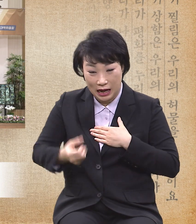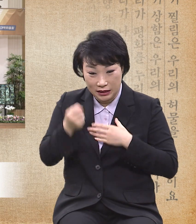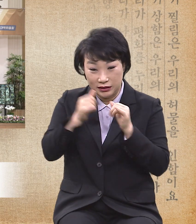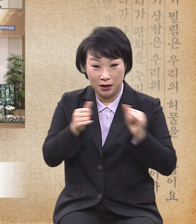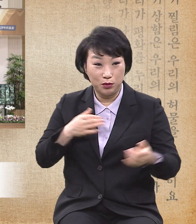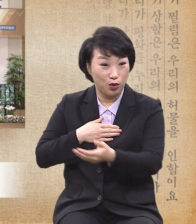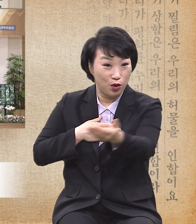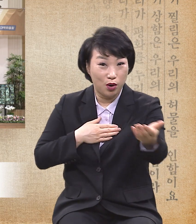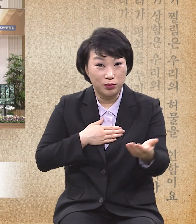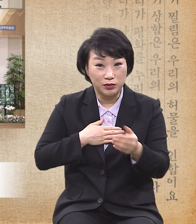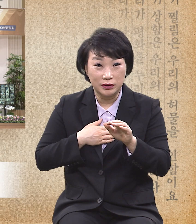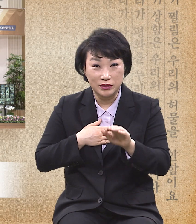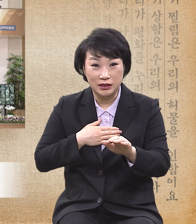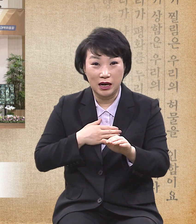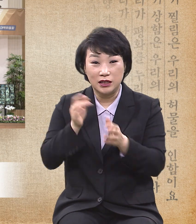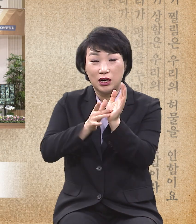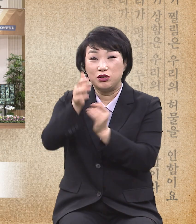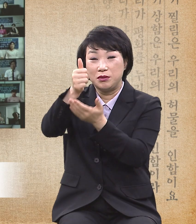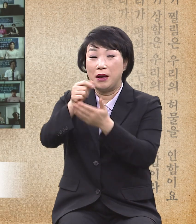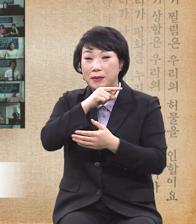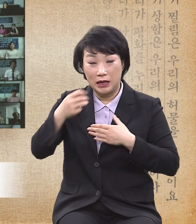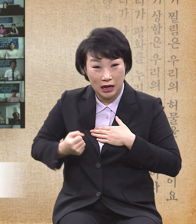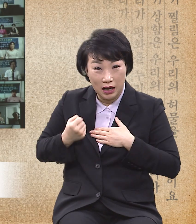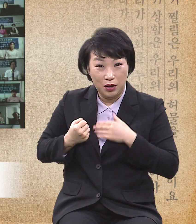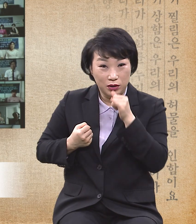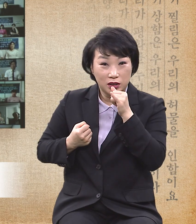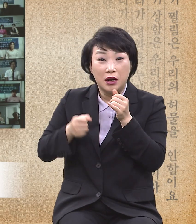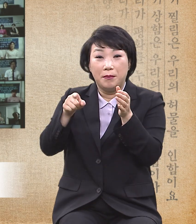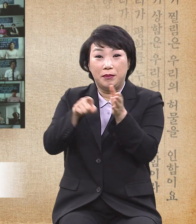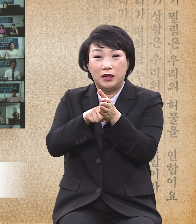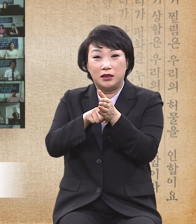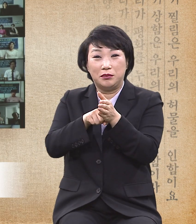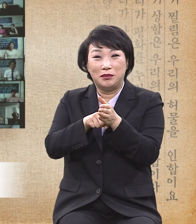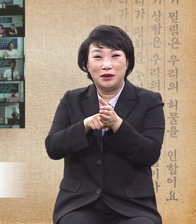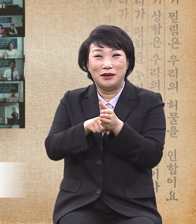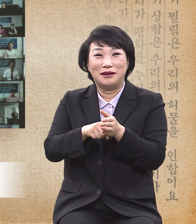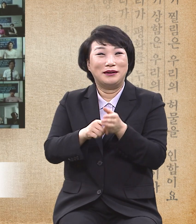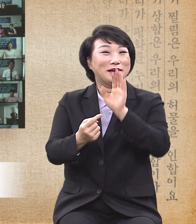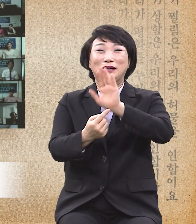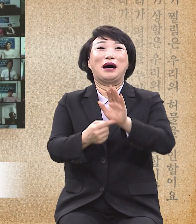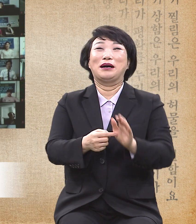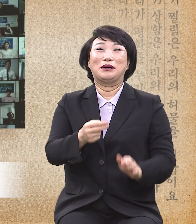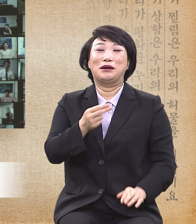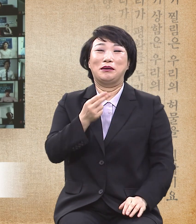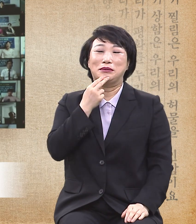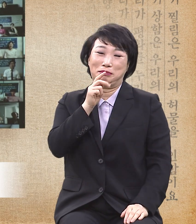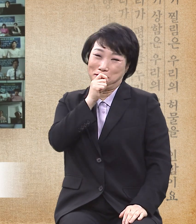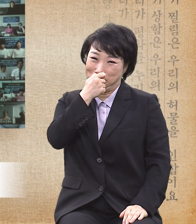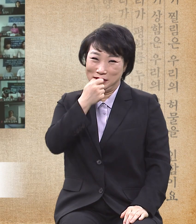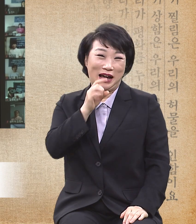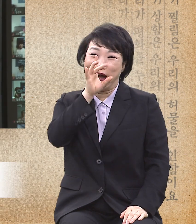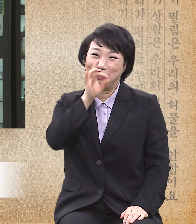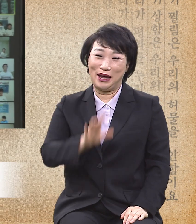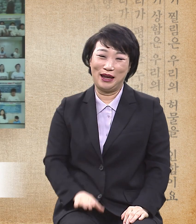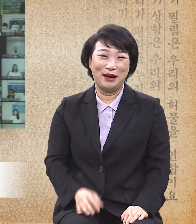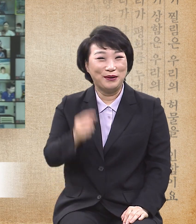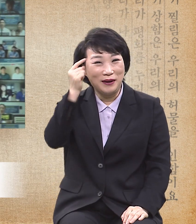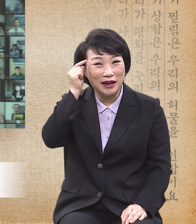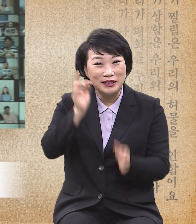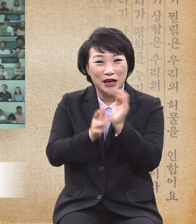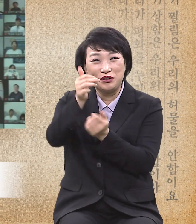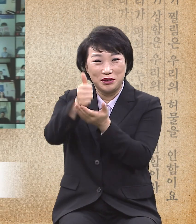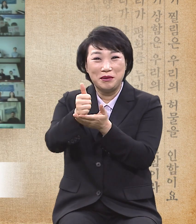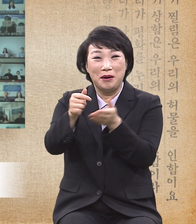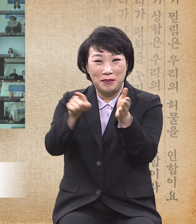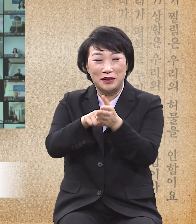사람은 절대 예수 피가 있다는 믿음을 속일 수 없다 이 말입니다. 왜? 예수